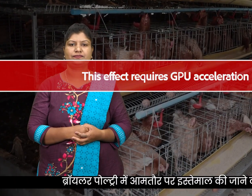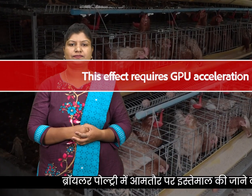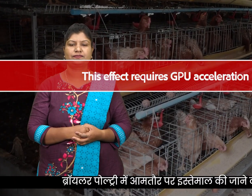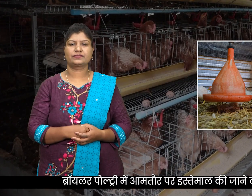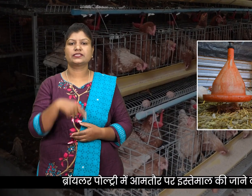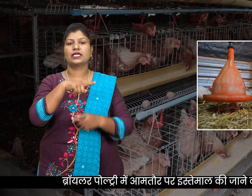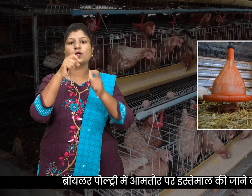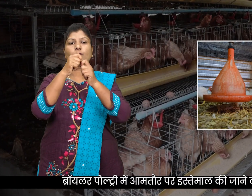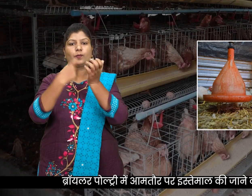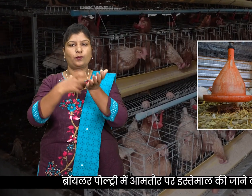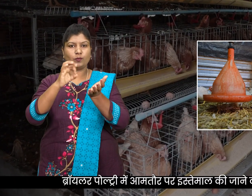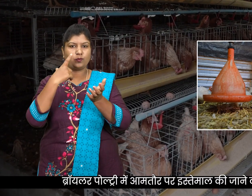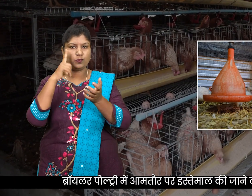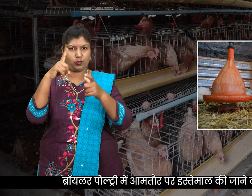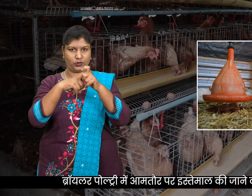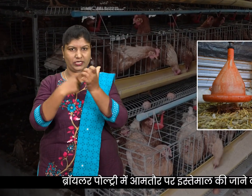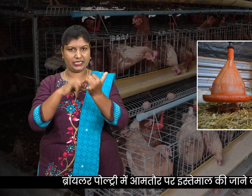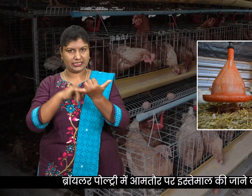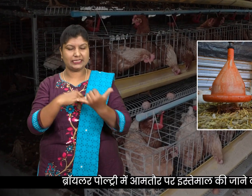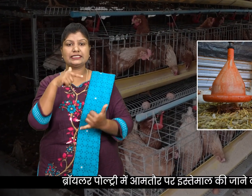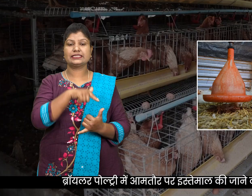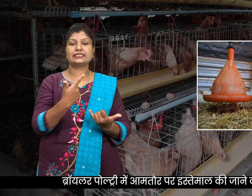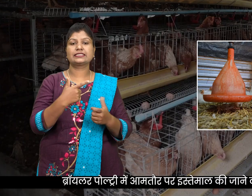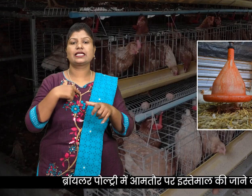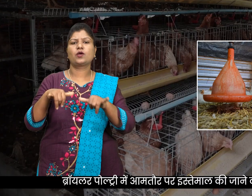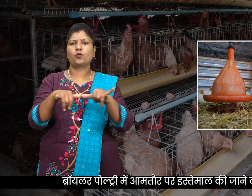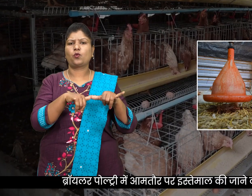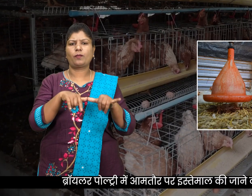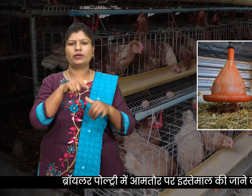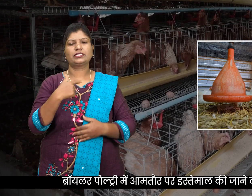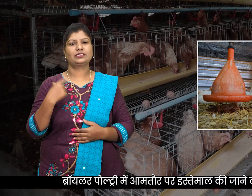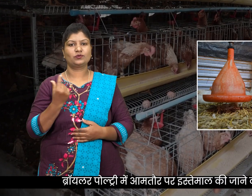बॉयलर पोल्ट्री में आमतौर पर इस्तेमाल की जाने वाली किस्म है।